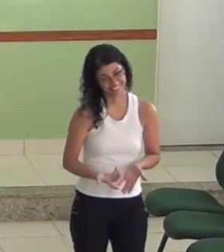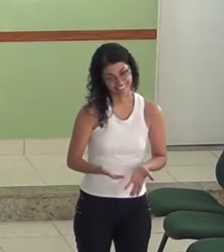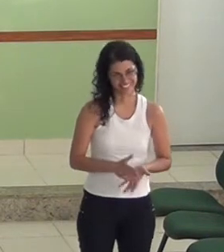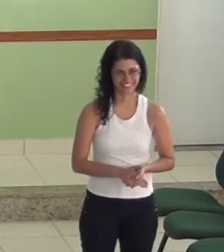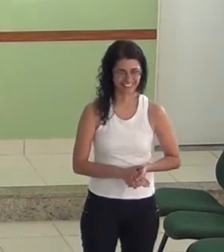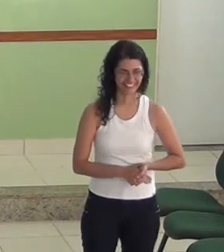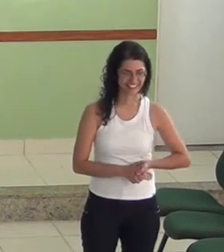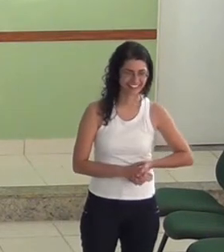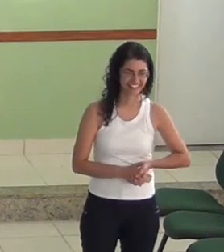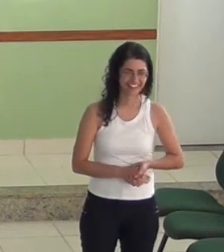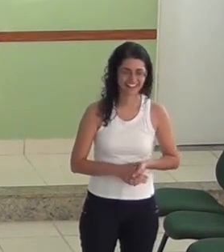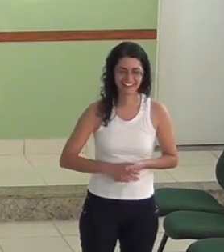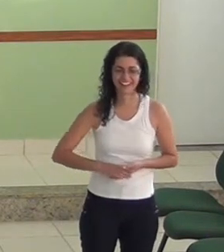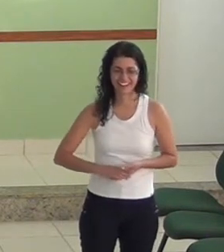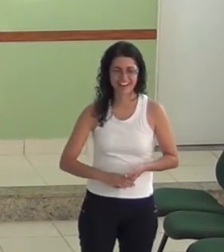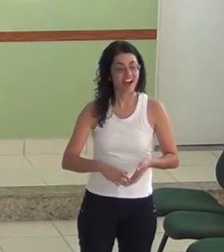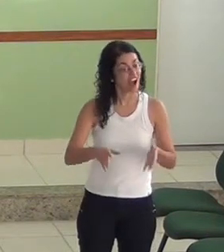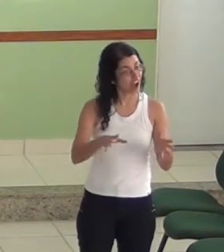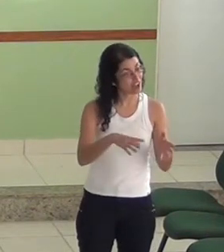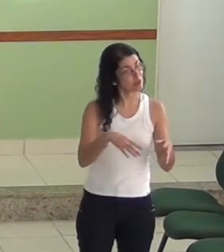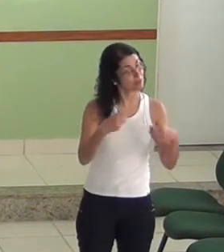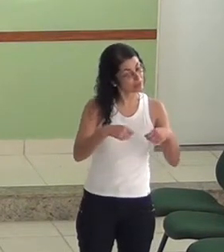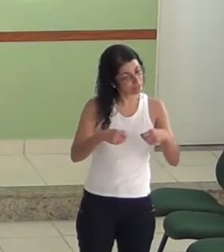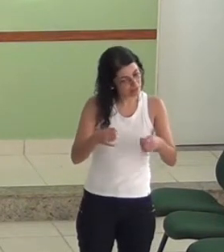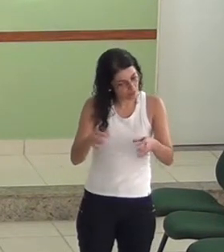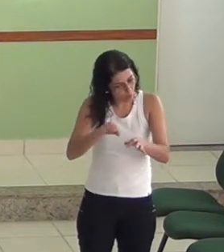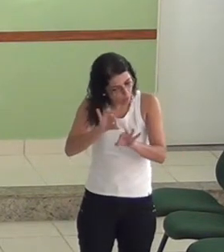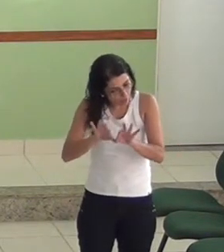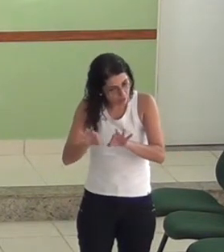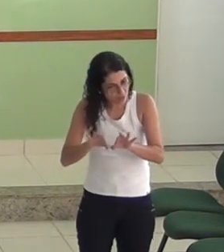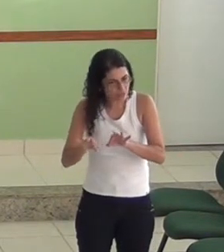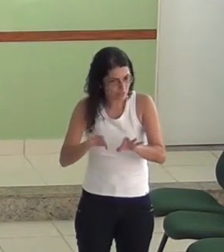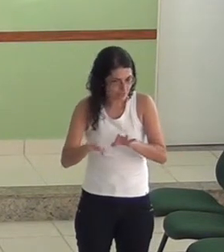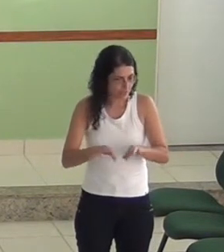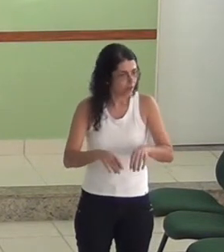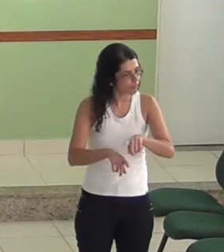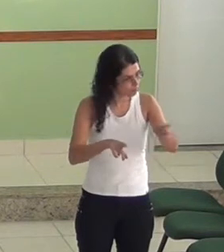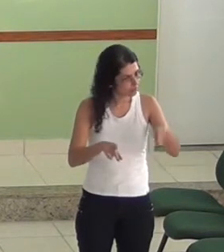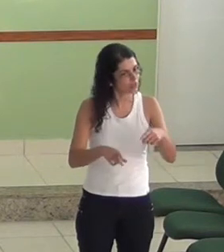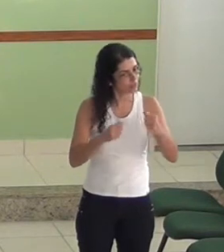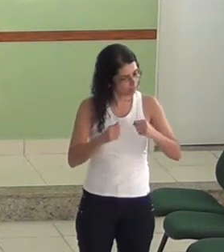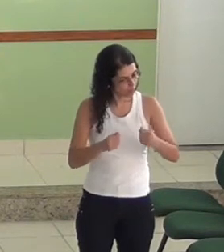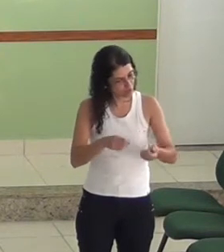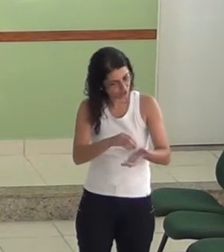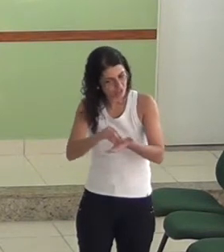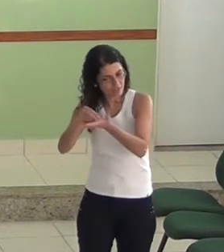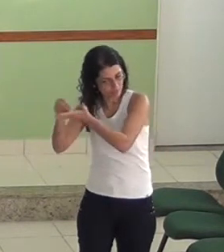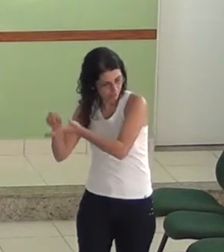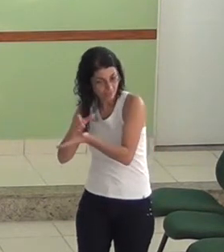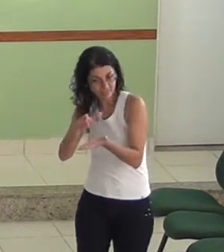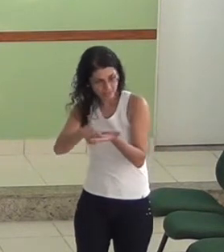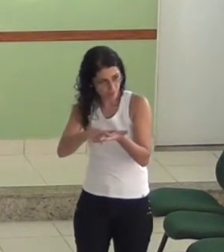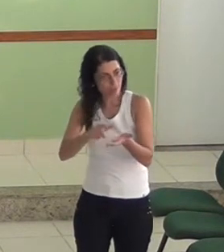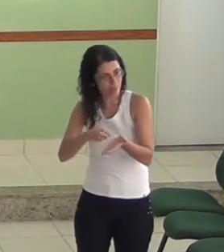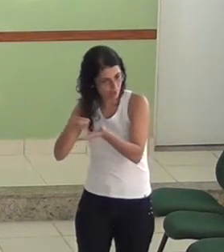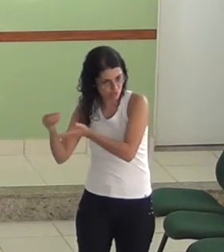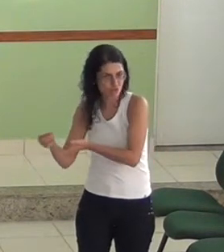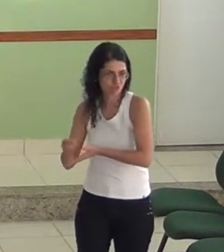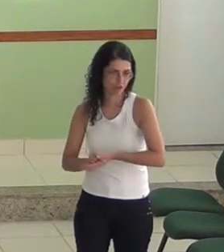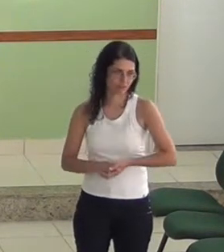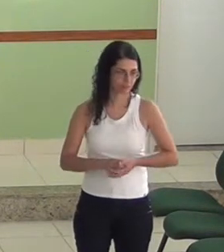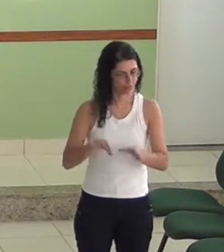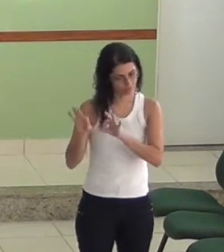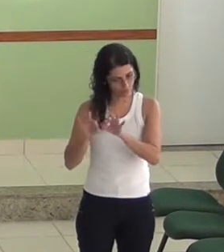entregar, que a gente já vai juntando para em março poder fazer a nossa barraca missionária. E a cantina logo mais à noite, os